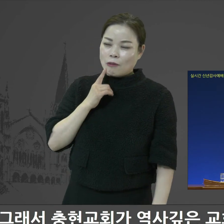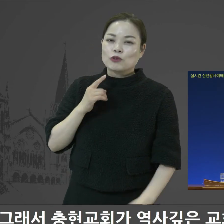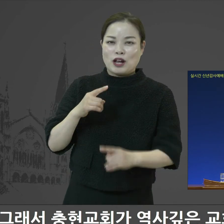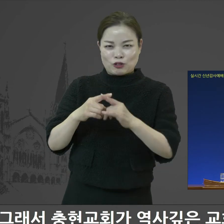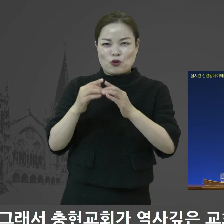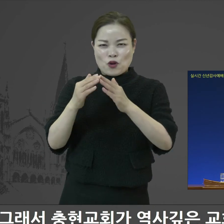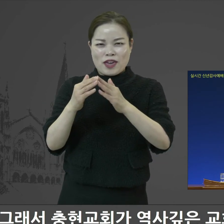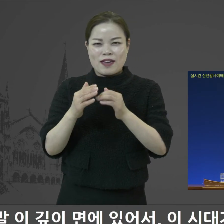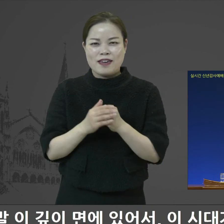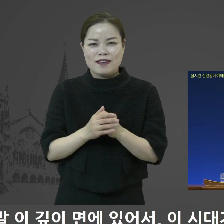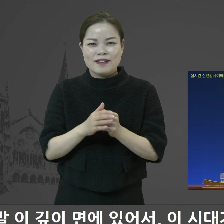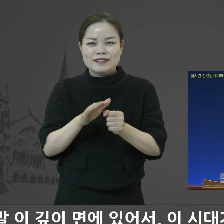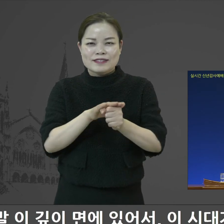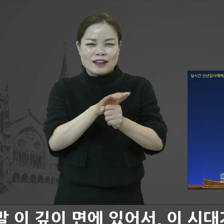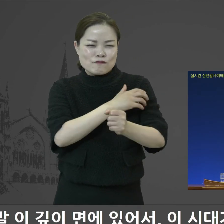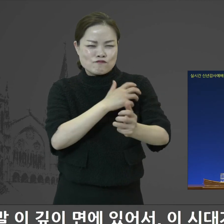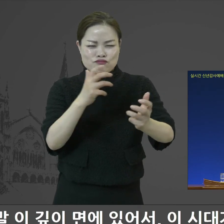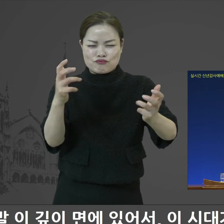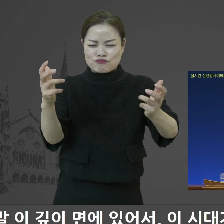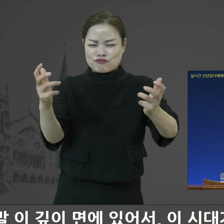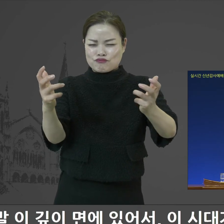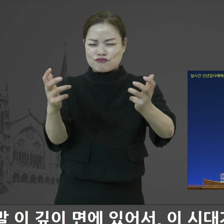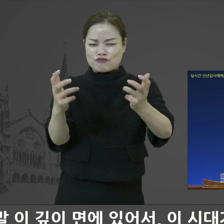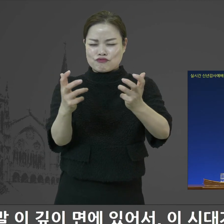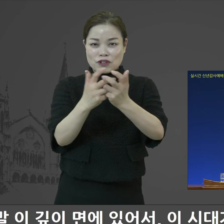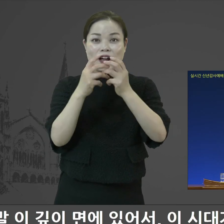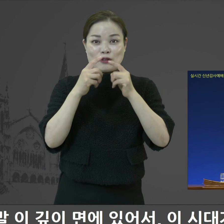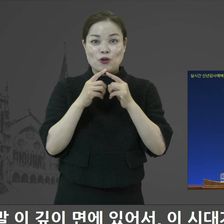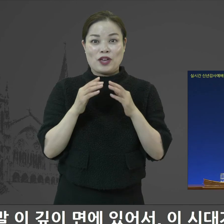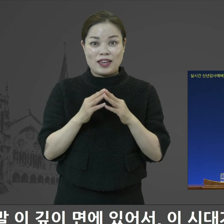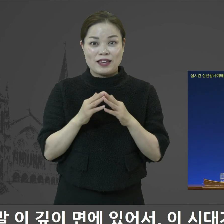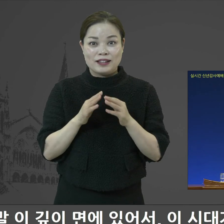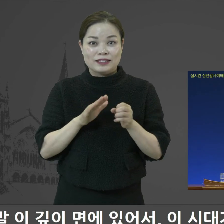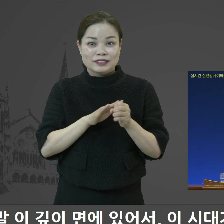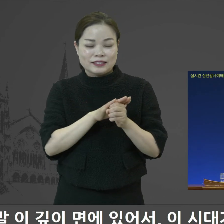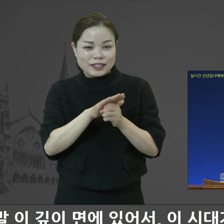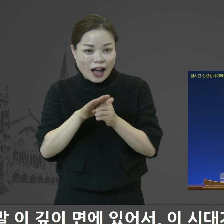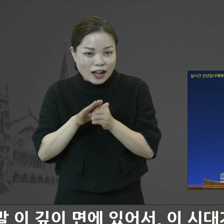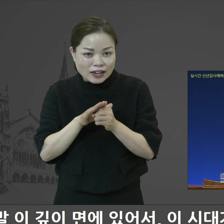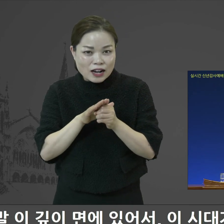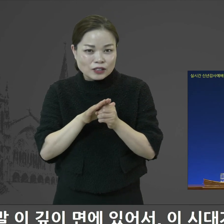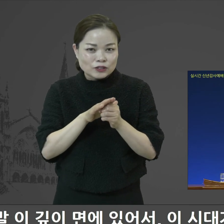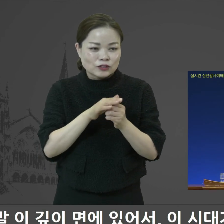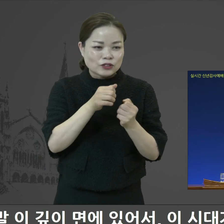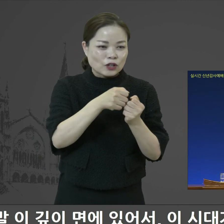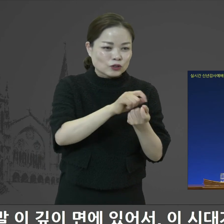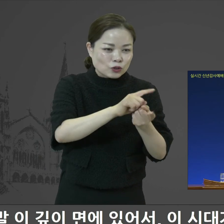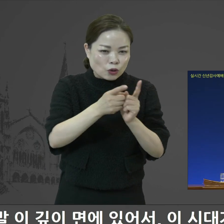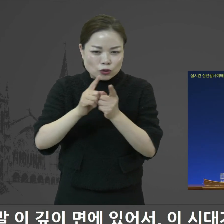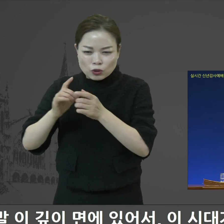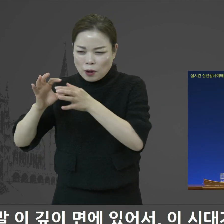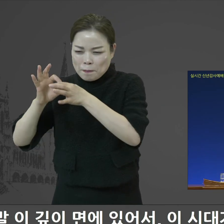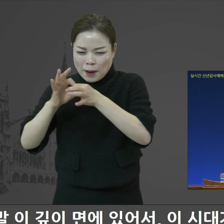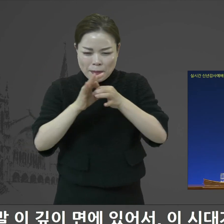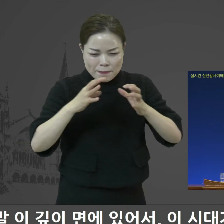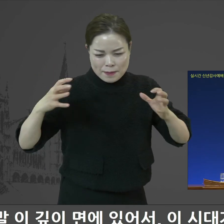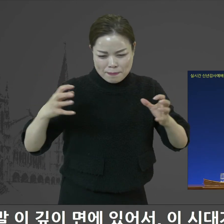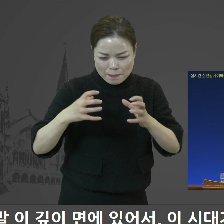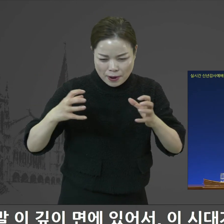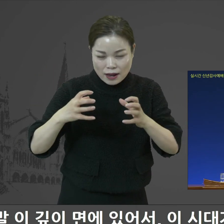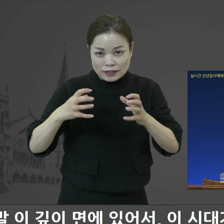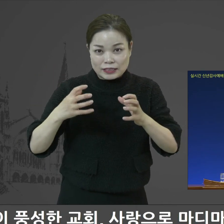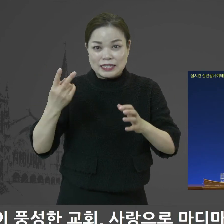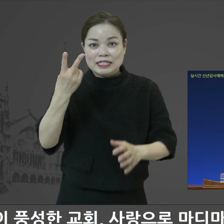거기에 사랑이 풍성한 교회, 사랑으로 마디마디가 사랑으로 연결되어 있는 교회, 이런